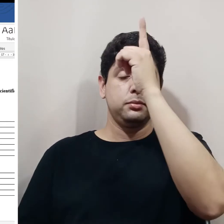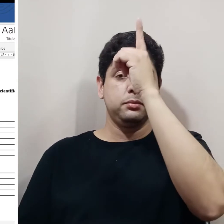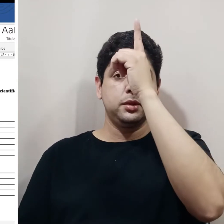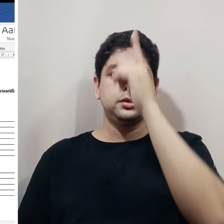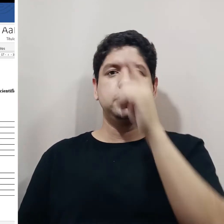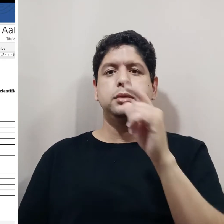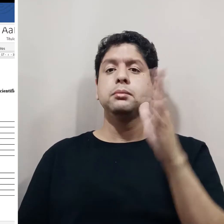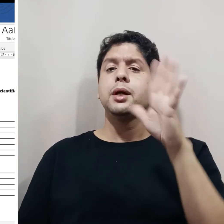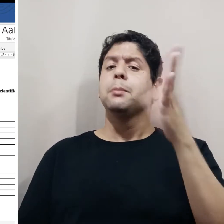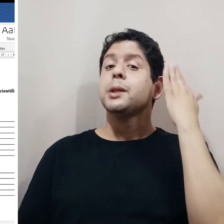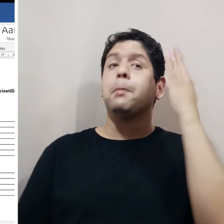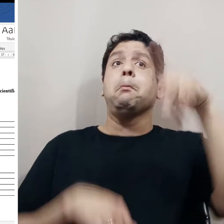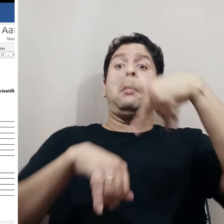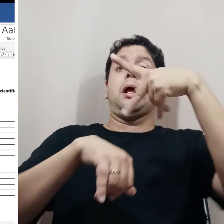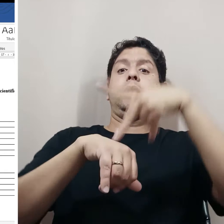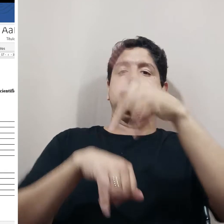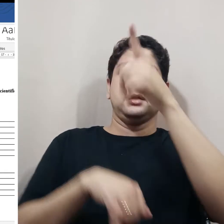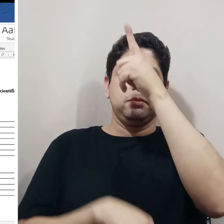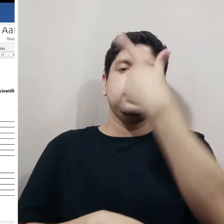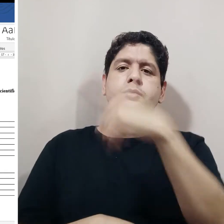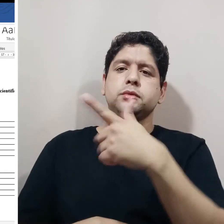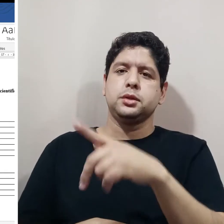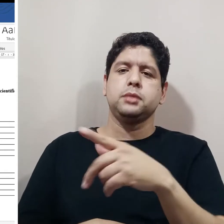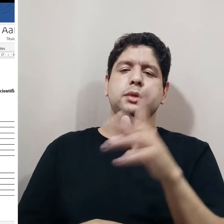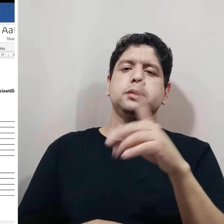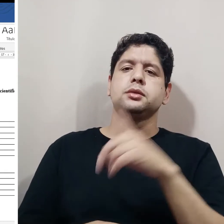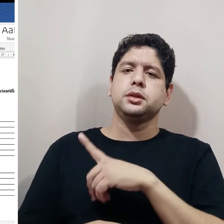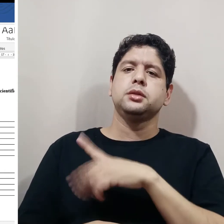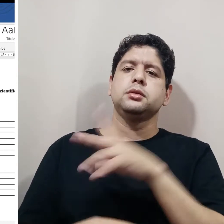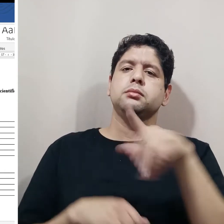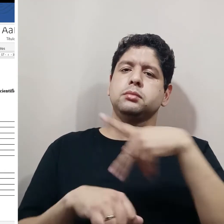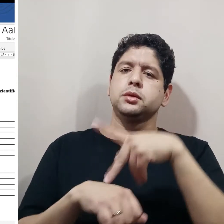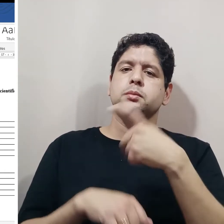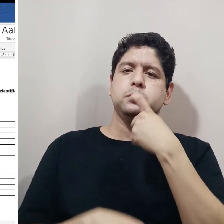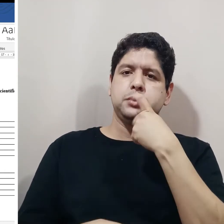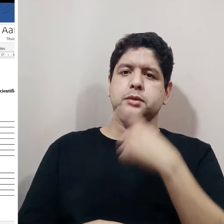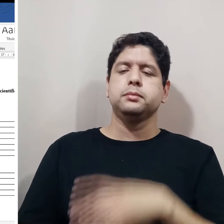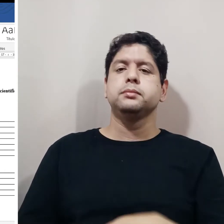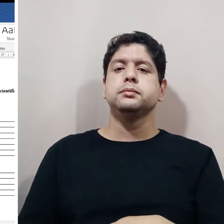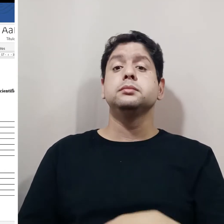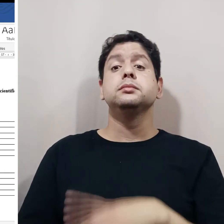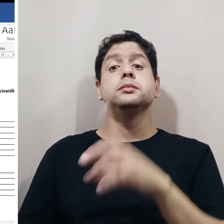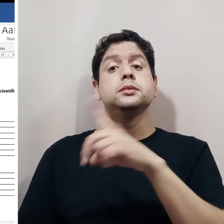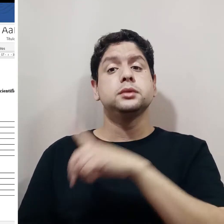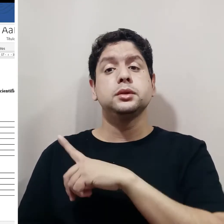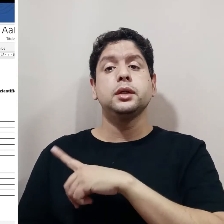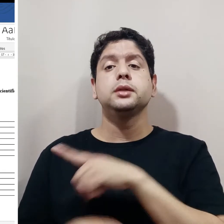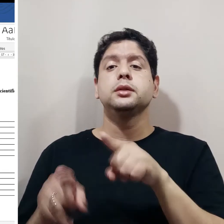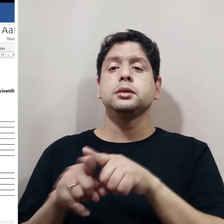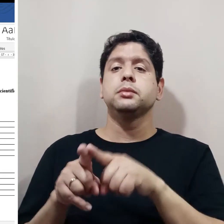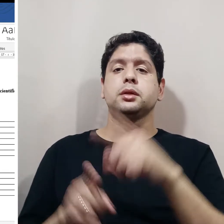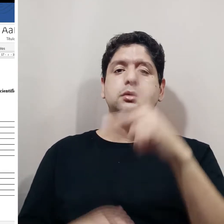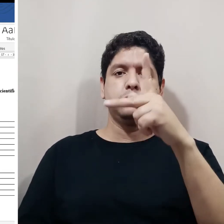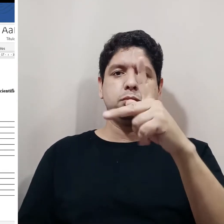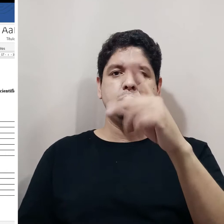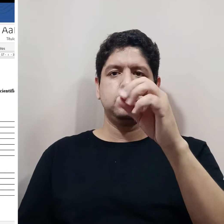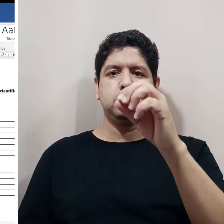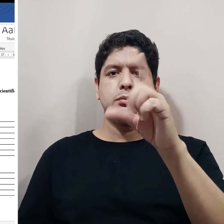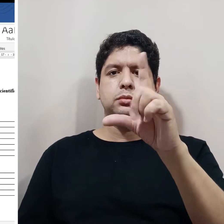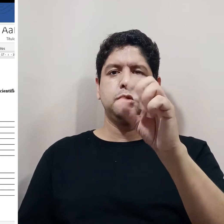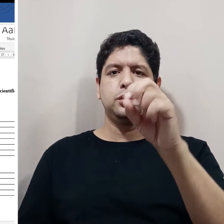Alemanha, mas naquela época também não existia ainda o país Alemanha, tá? Mas é só para a gente situar melhor, né? A gente entender